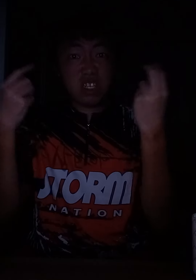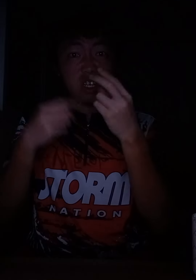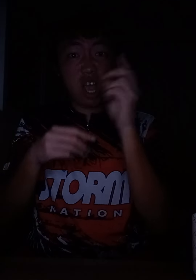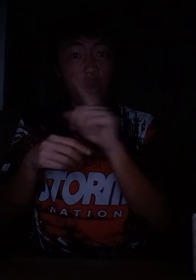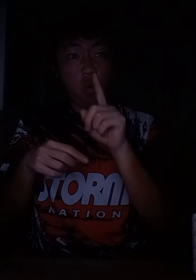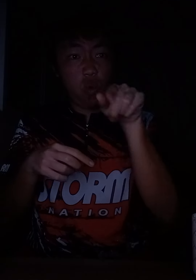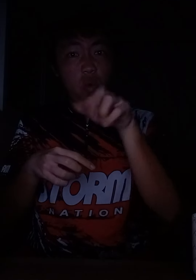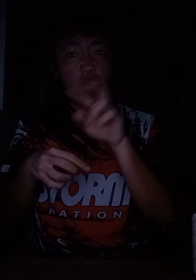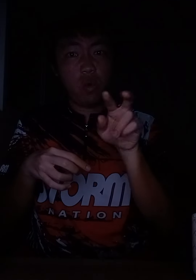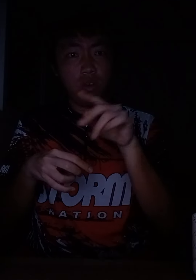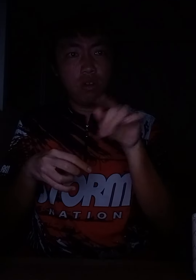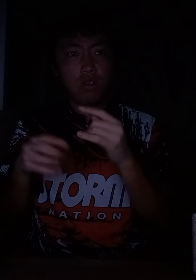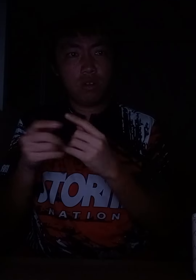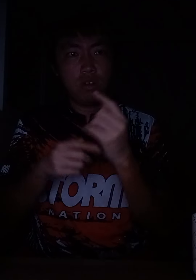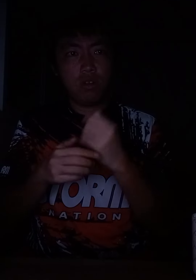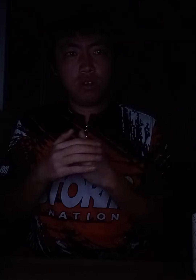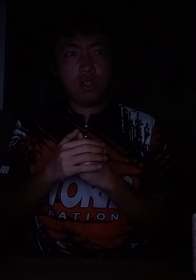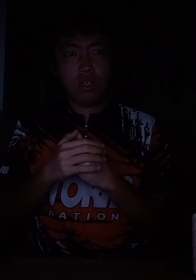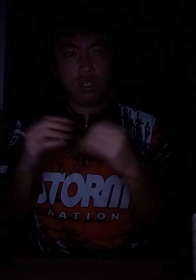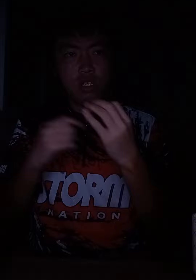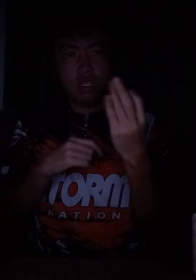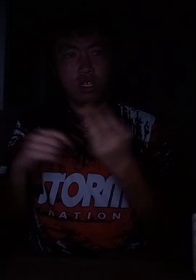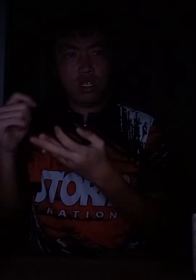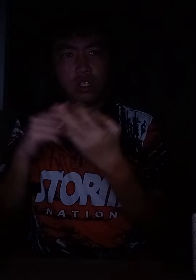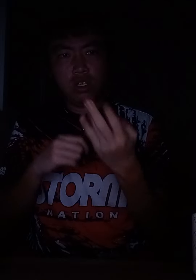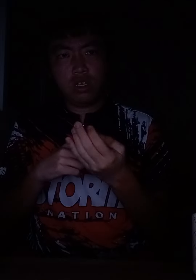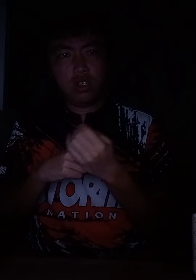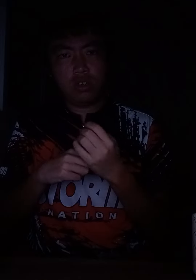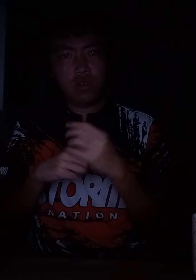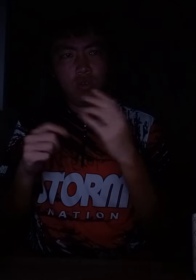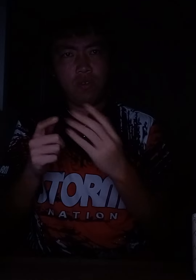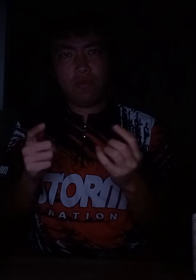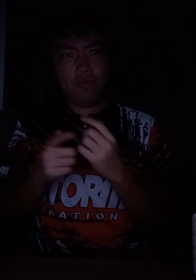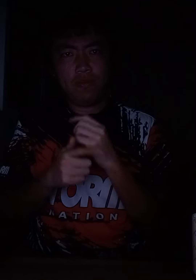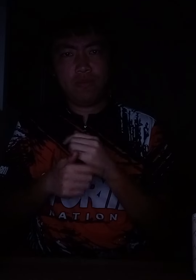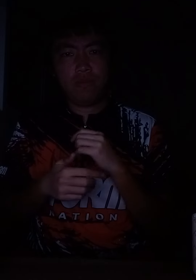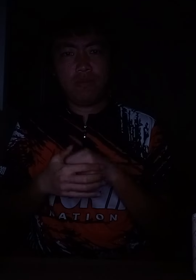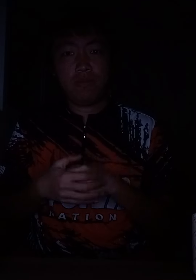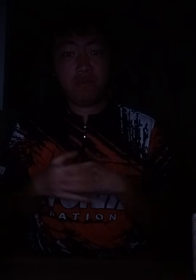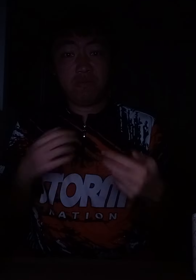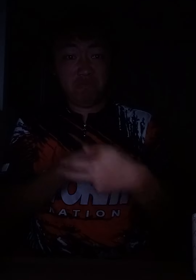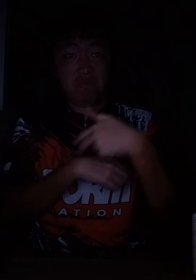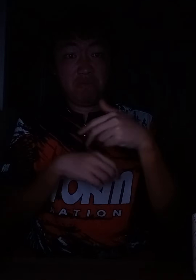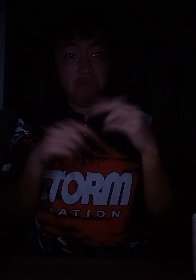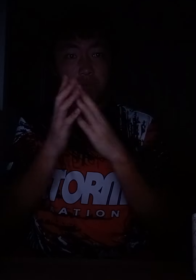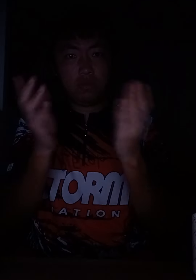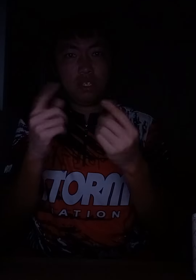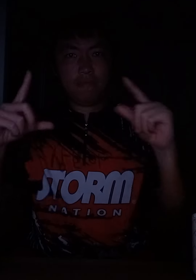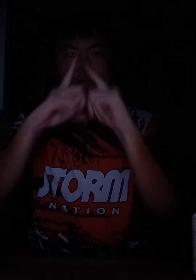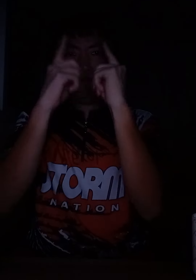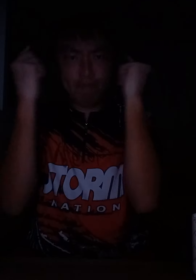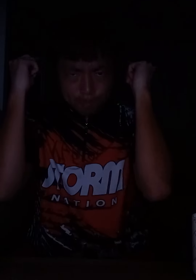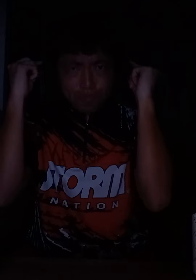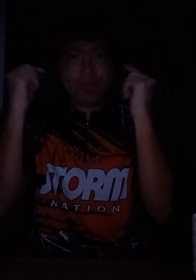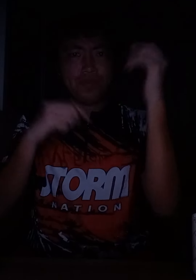상관이냐고 연정을 높이시고 또 주변에 말리시는 분들한테도 언성을 높이셨어요. 지하철 같은 공공장소에서 마스크를 쓰고 있지 않은 것에